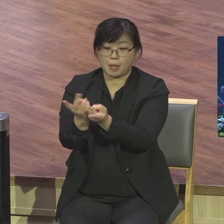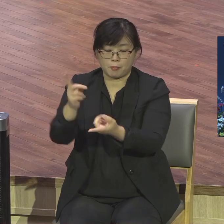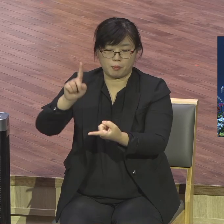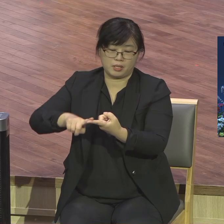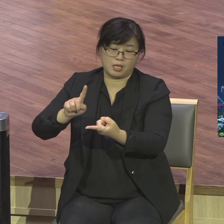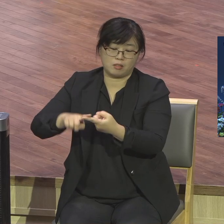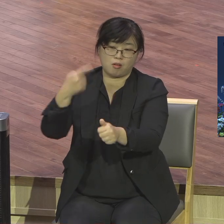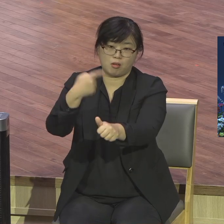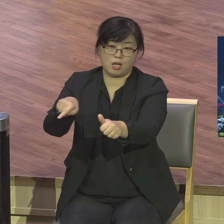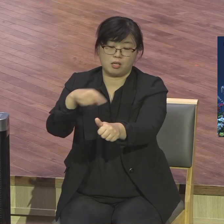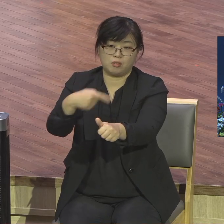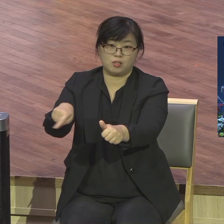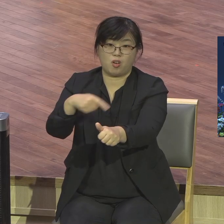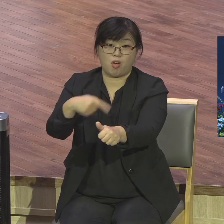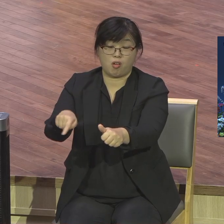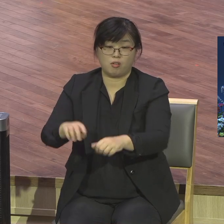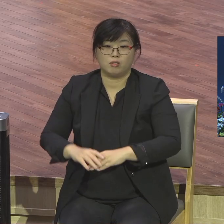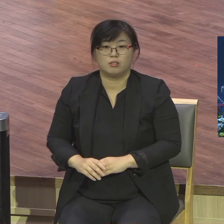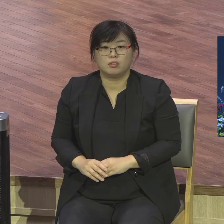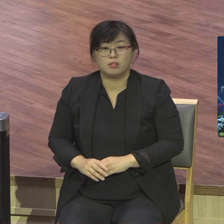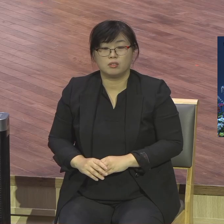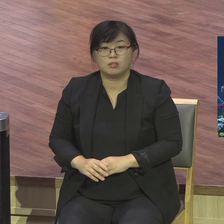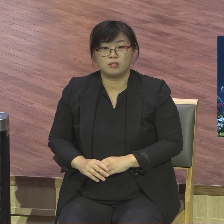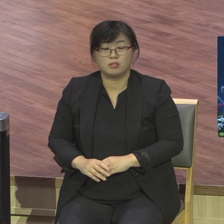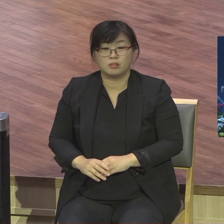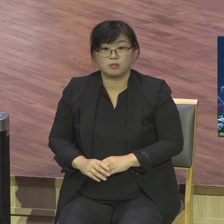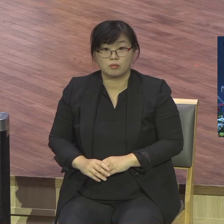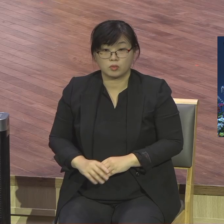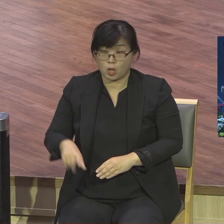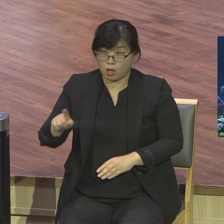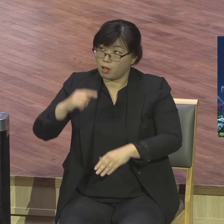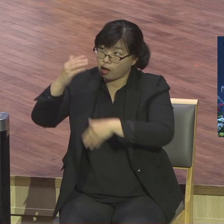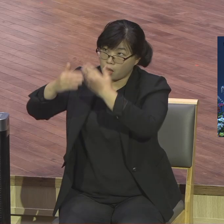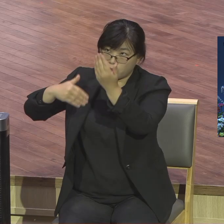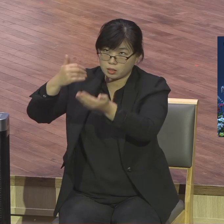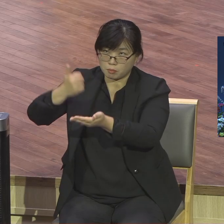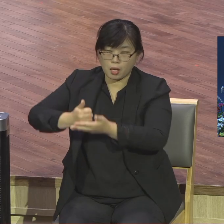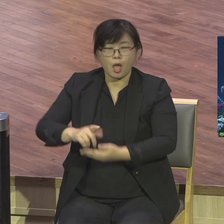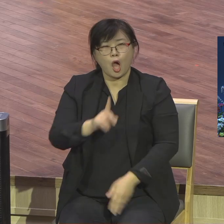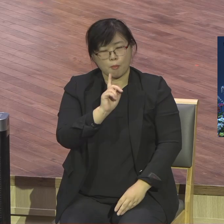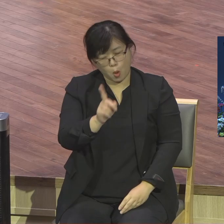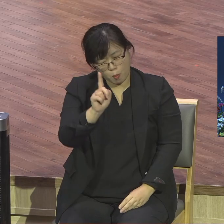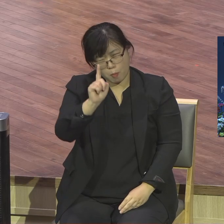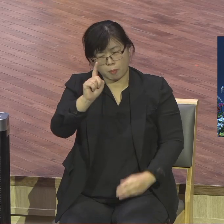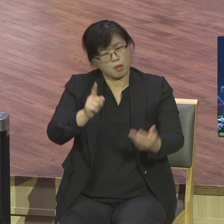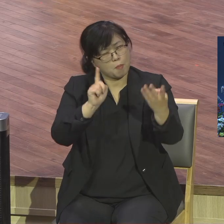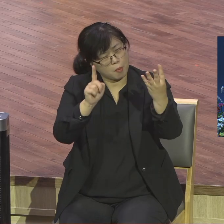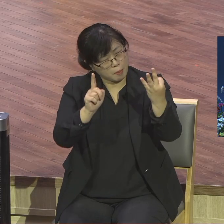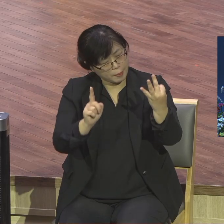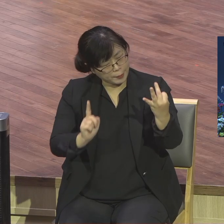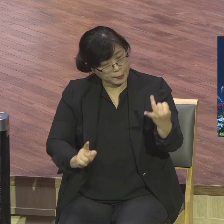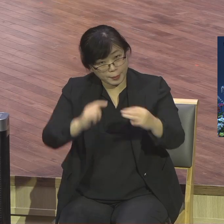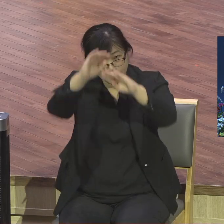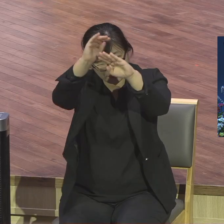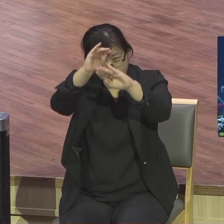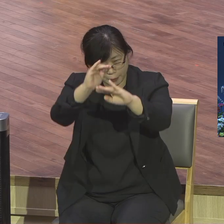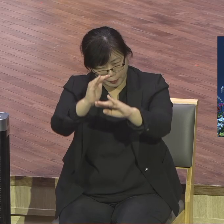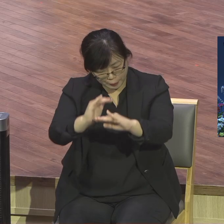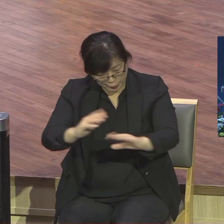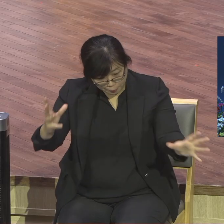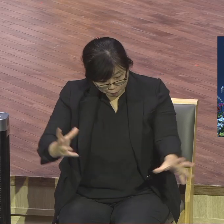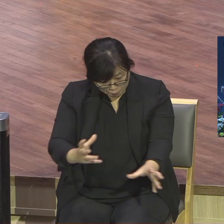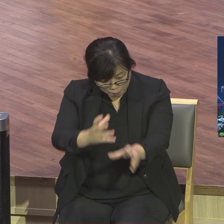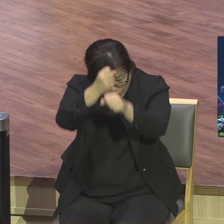그 핵심이 뭐예요? 이 말씀의 핵심이 이 말씀의 전체 핵심이 한마디로 말하면 하나님을 예배하는